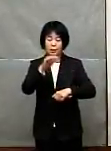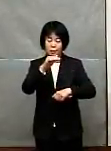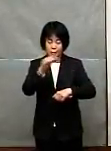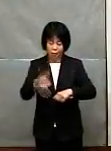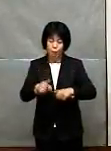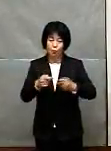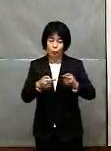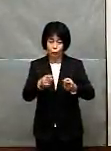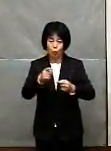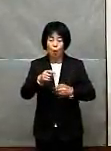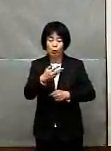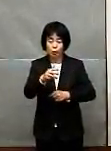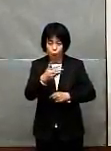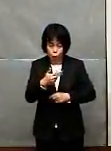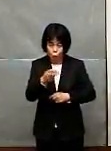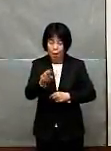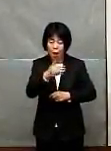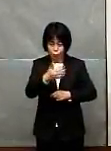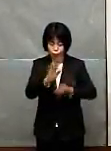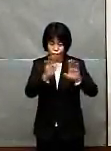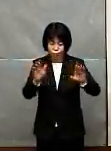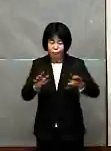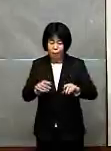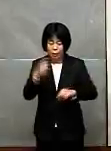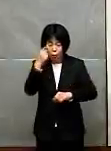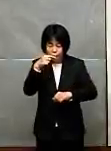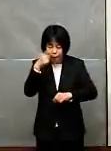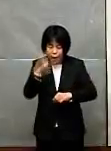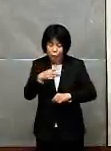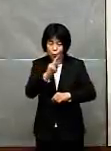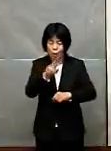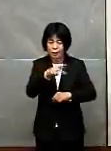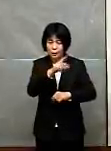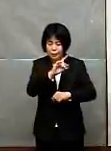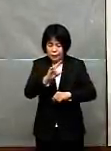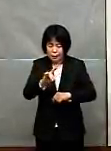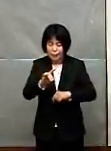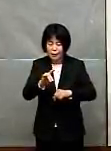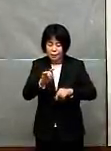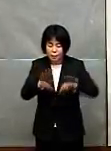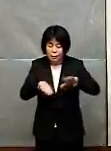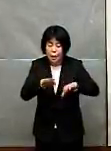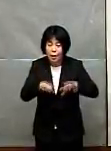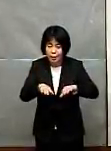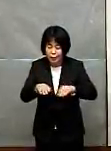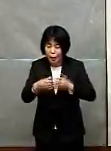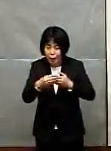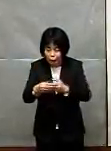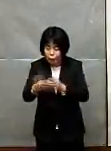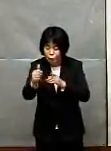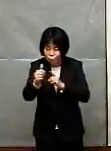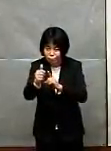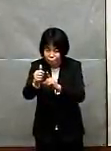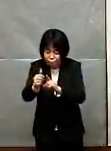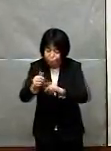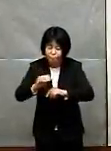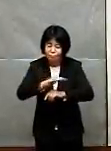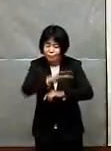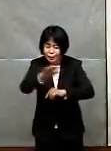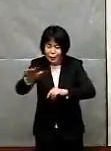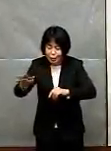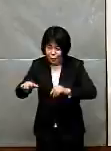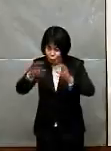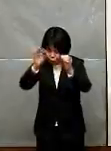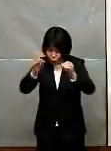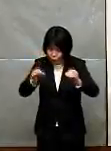始まります。西洋漢時期のスノーシューを履いて ガイドの案内のもと、広い雪原